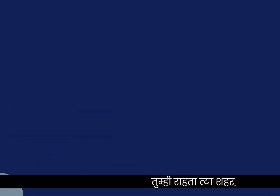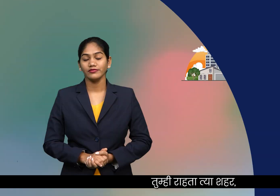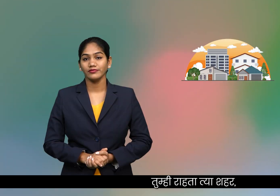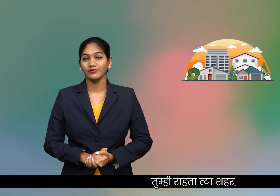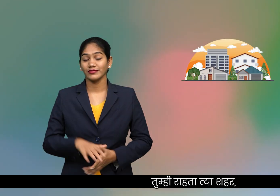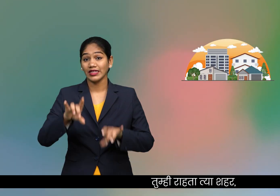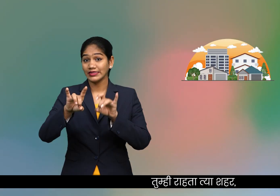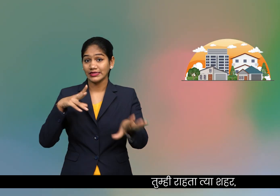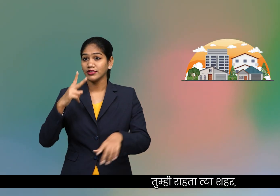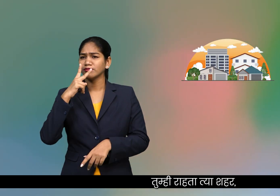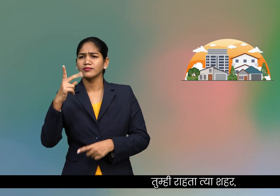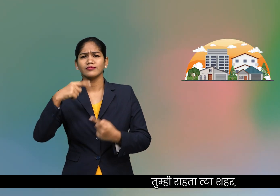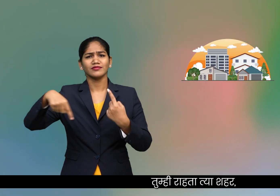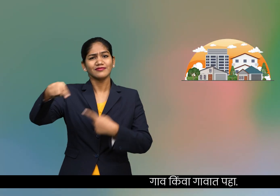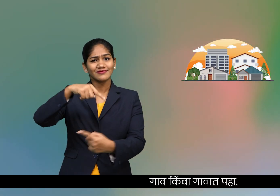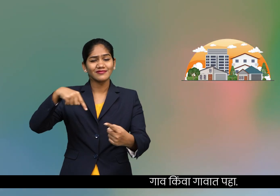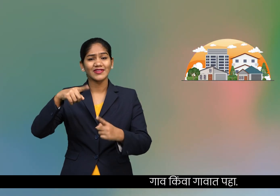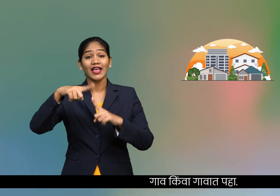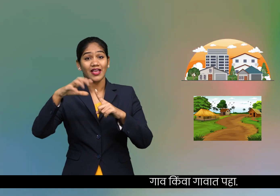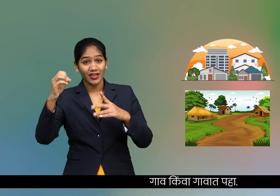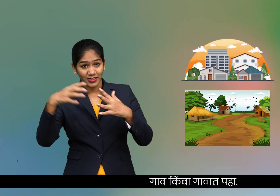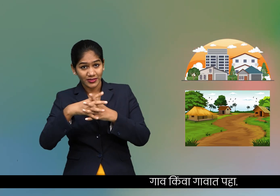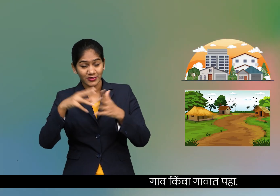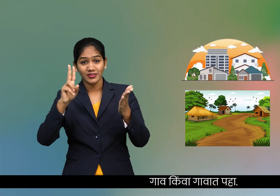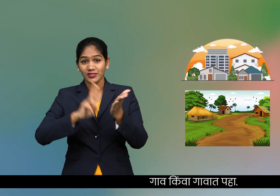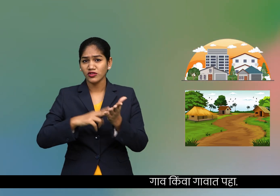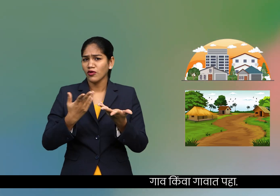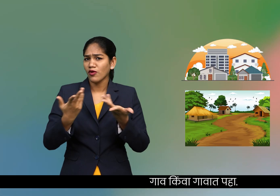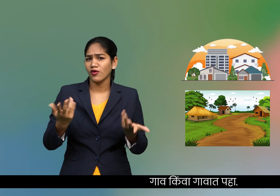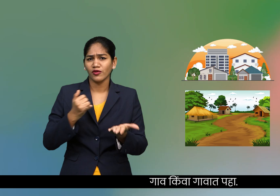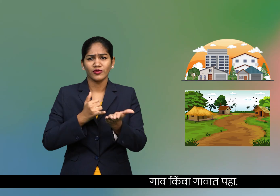तुम्ही राहता त्या शहर, गाव किंवा गावात पहा.